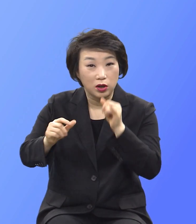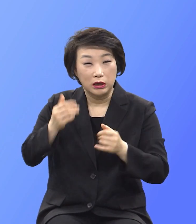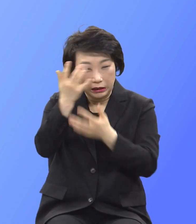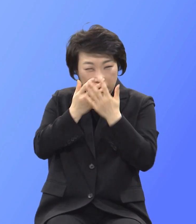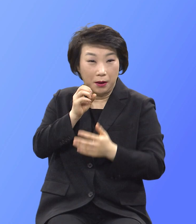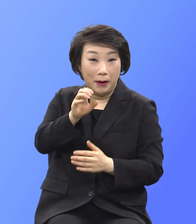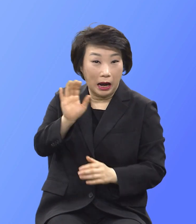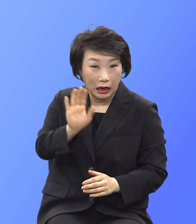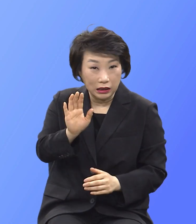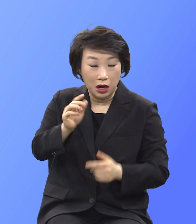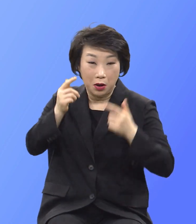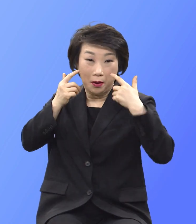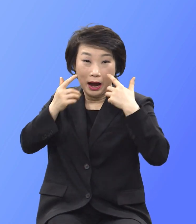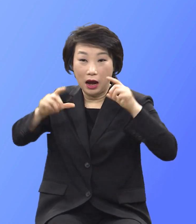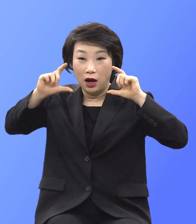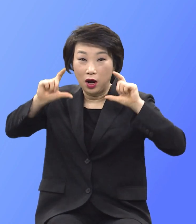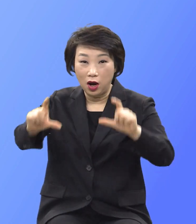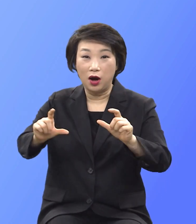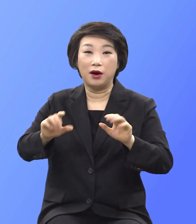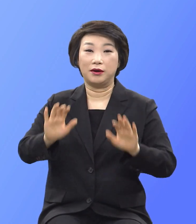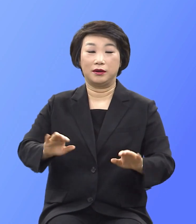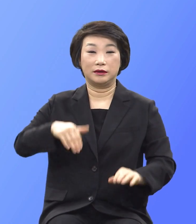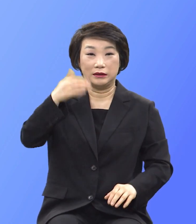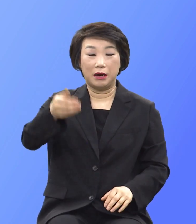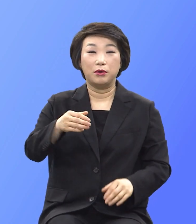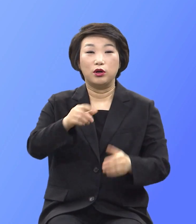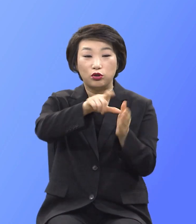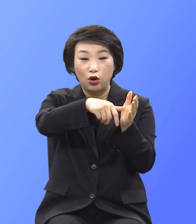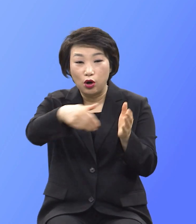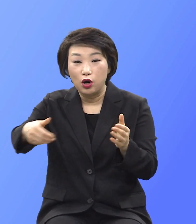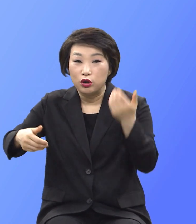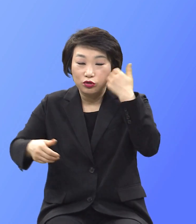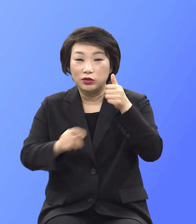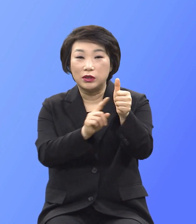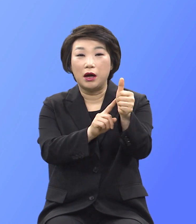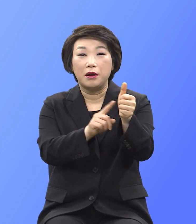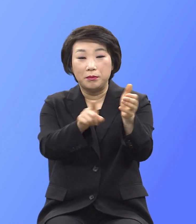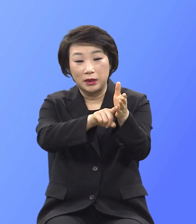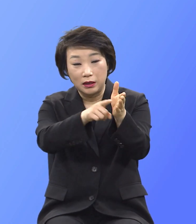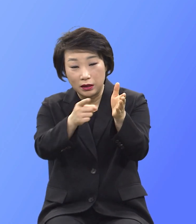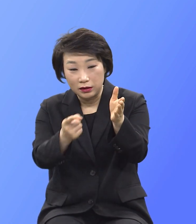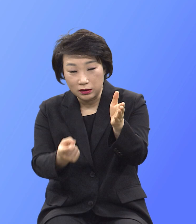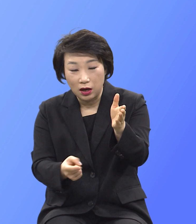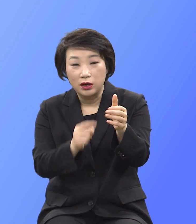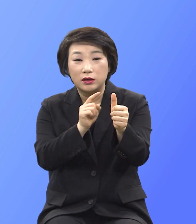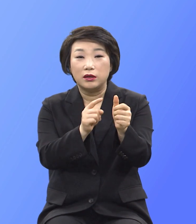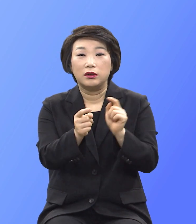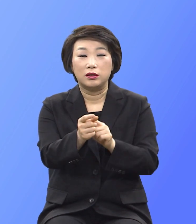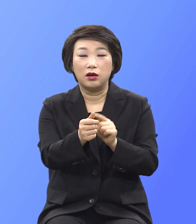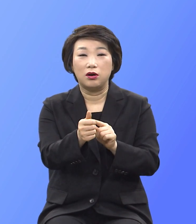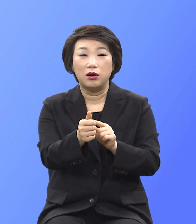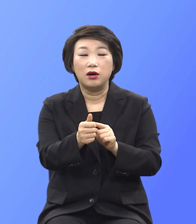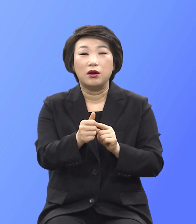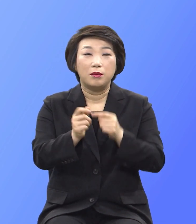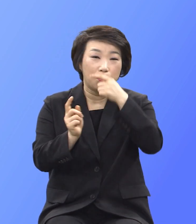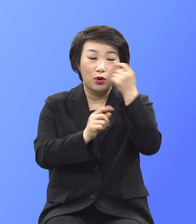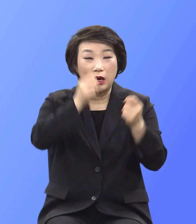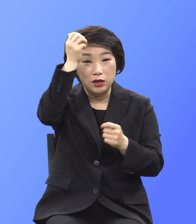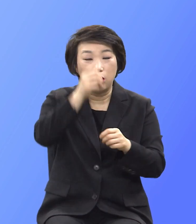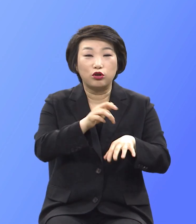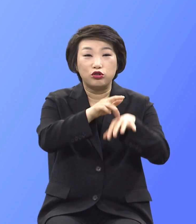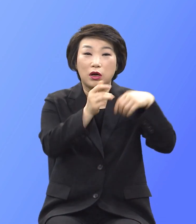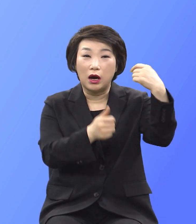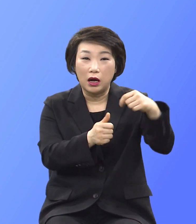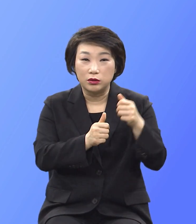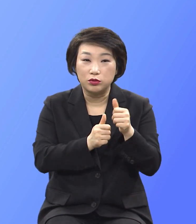않았대. 밝히 말씀하시기를. 그 다음에 후일에 어떤 사람들이 믿음에서 떠나 미혹해 하는 영과